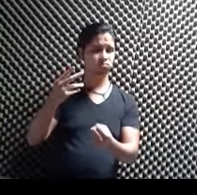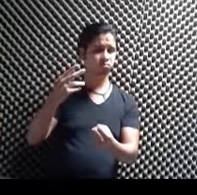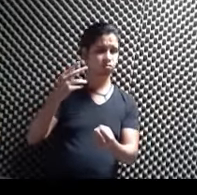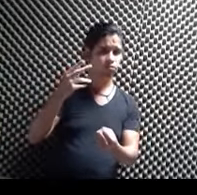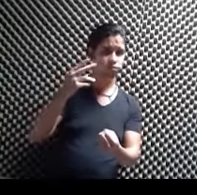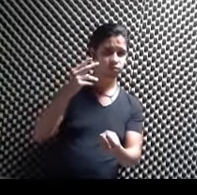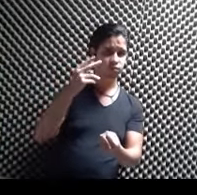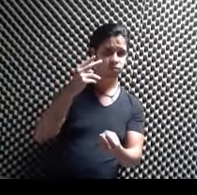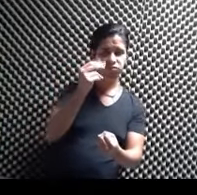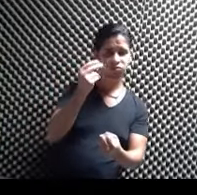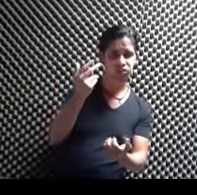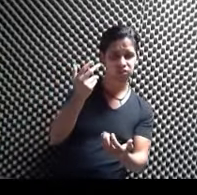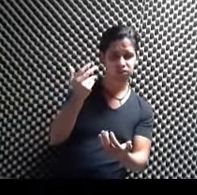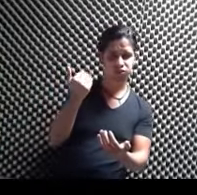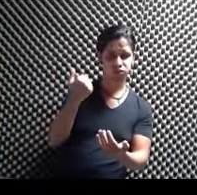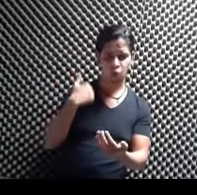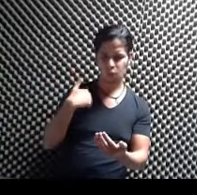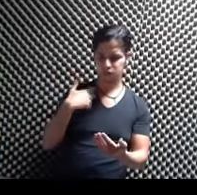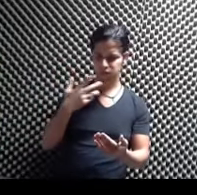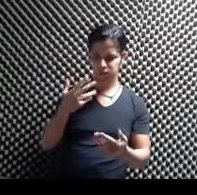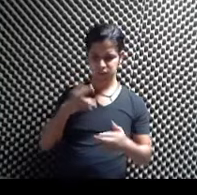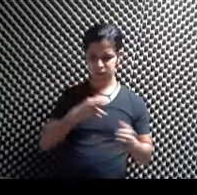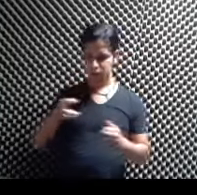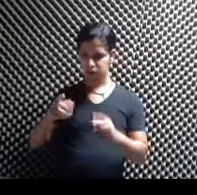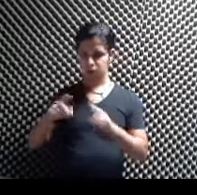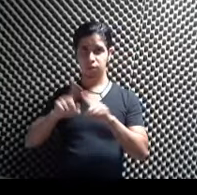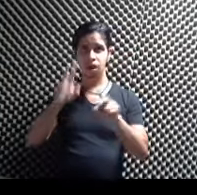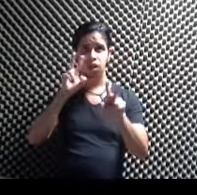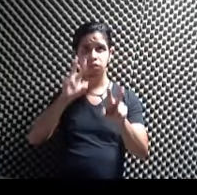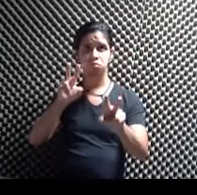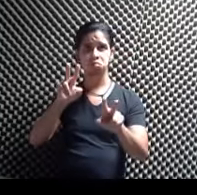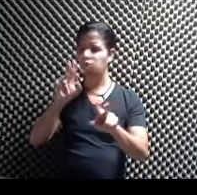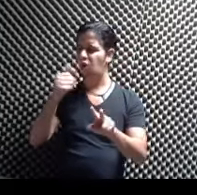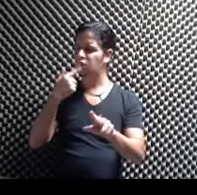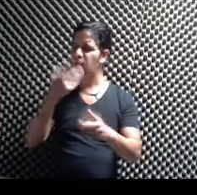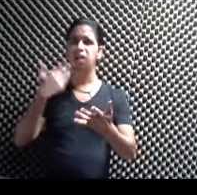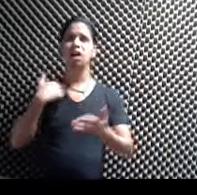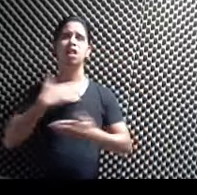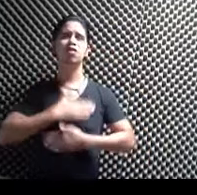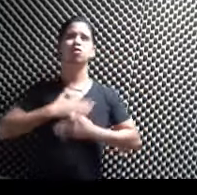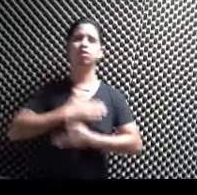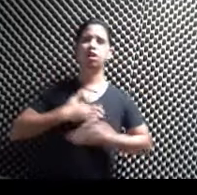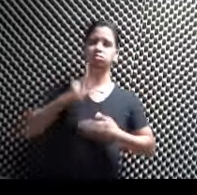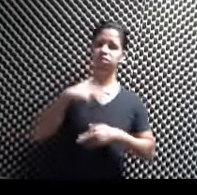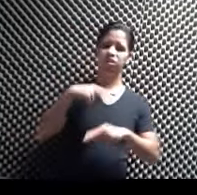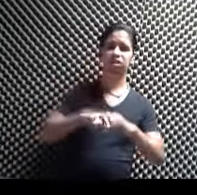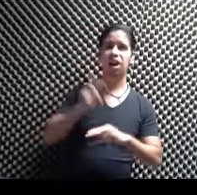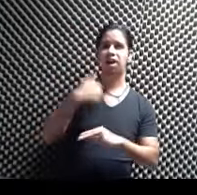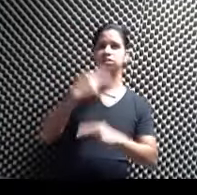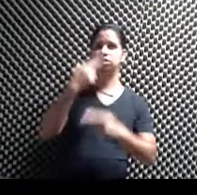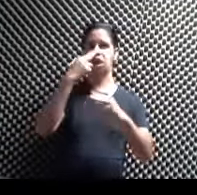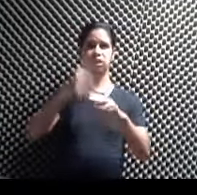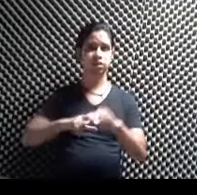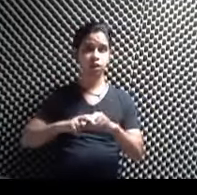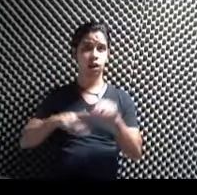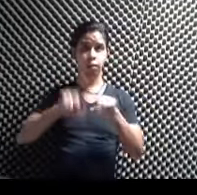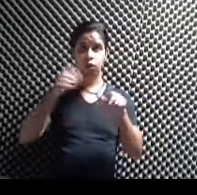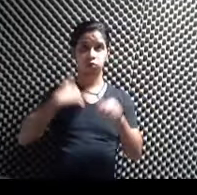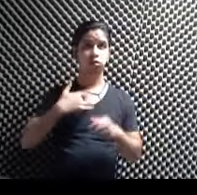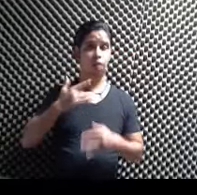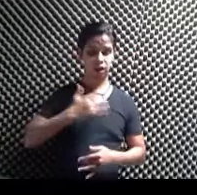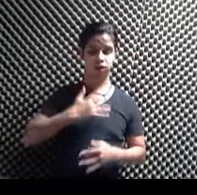Que tienes que uno va preparado para ver una, tú vas a pasarla bien, simplemente pero vas a ir a reírte. Como que te vas a sentir identificado. Por